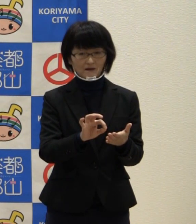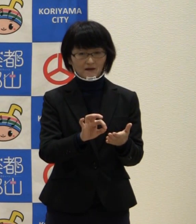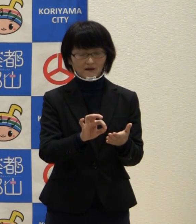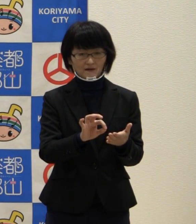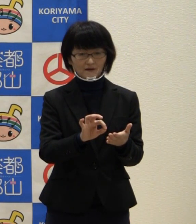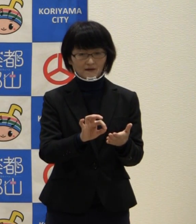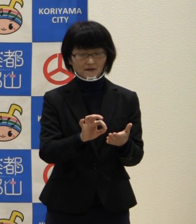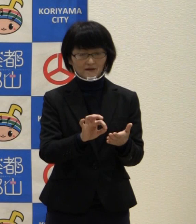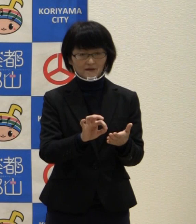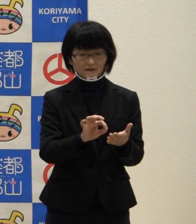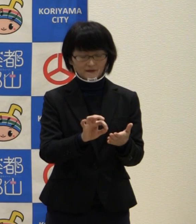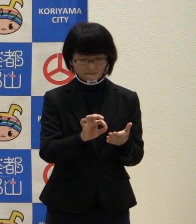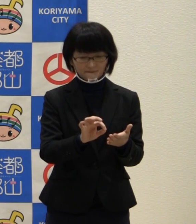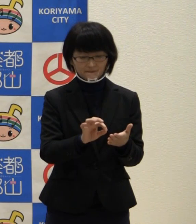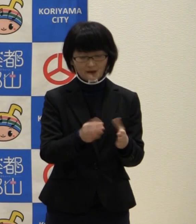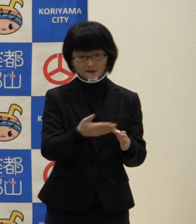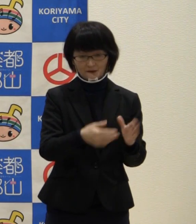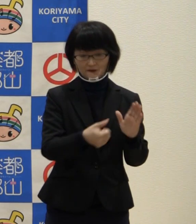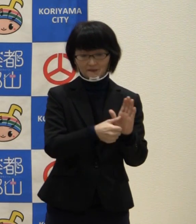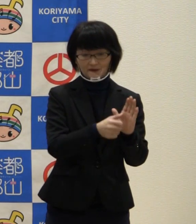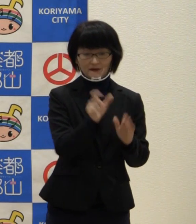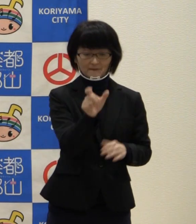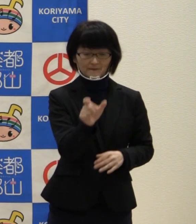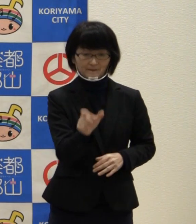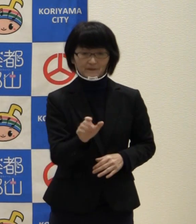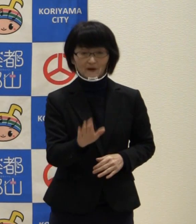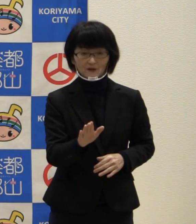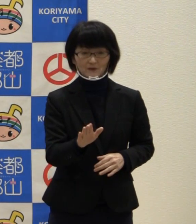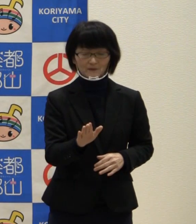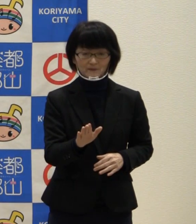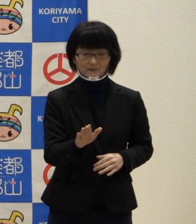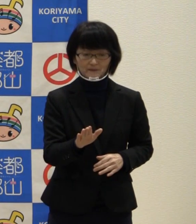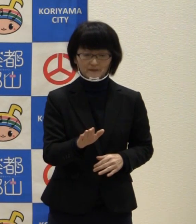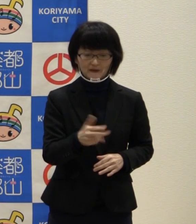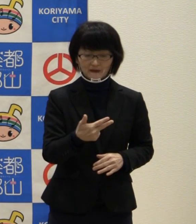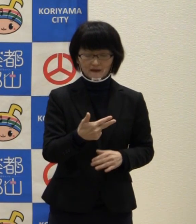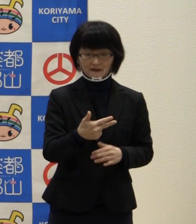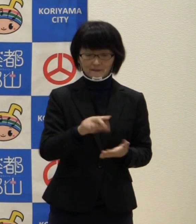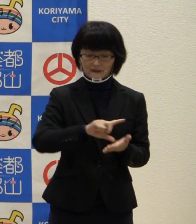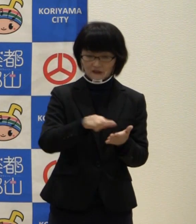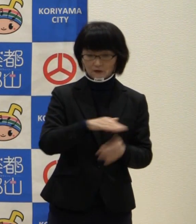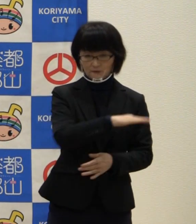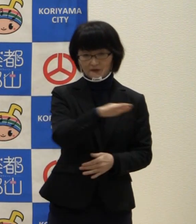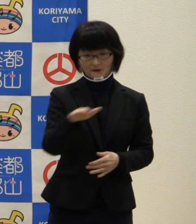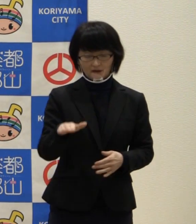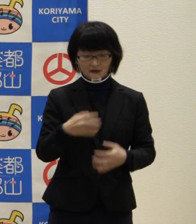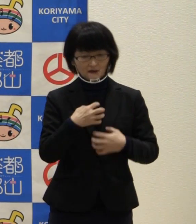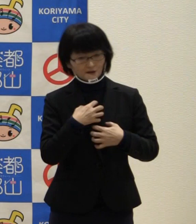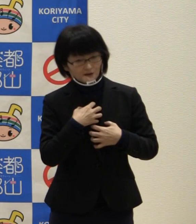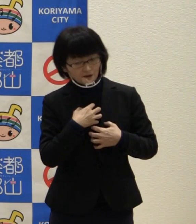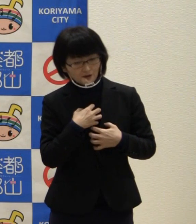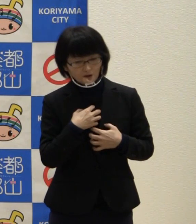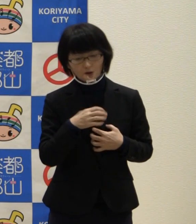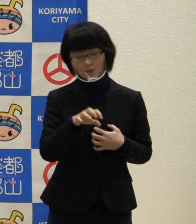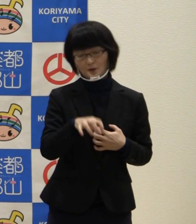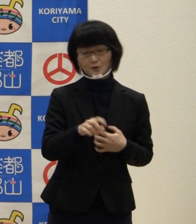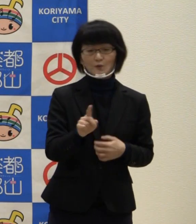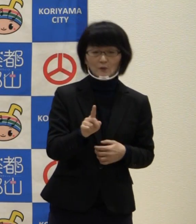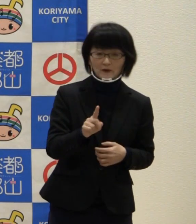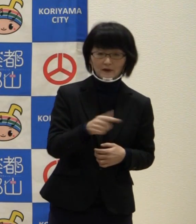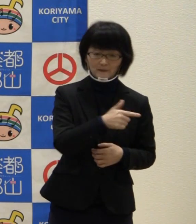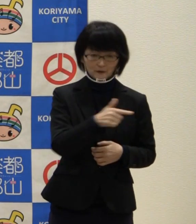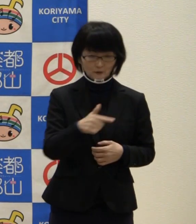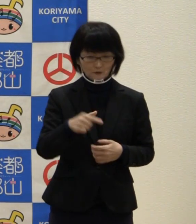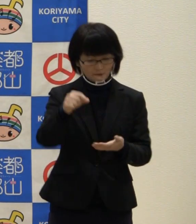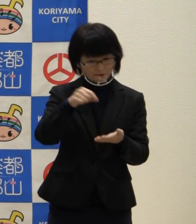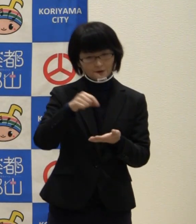げております。これは地域の皆様から危険度合いと、あるいは実際のニーズと十分伺いまして設定した